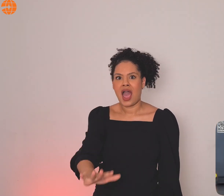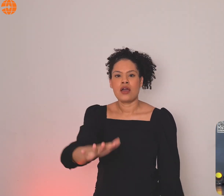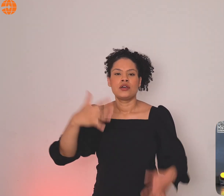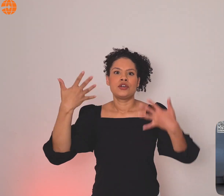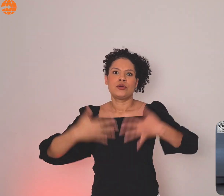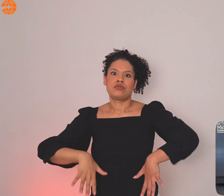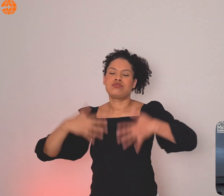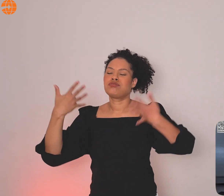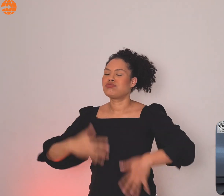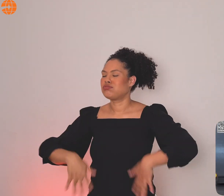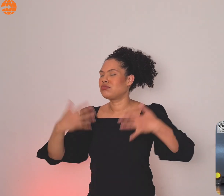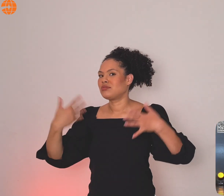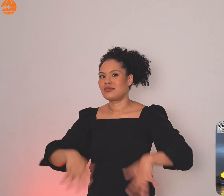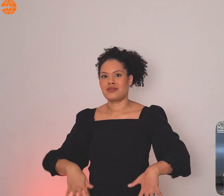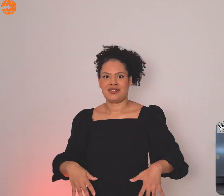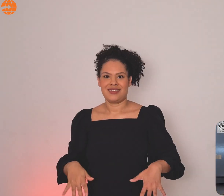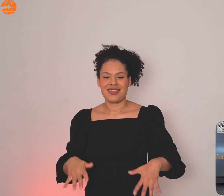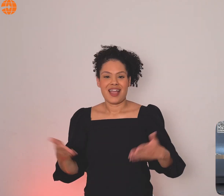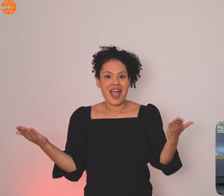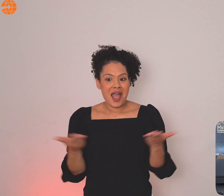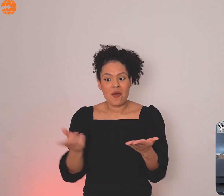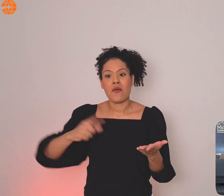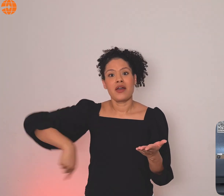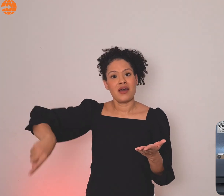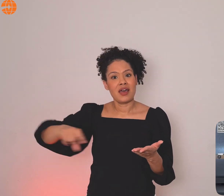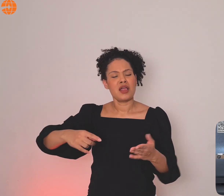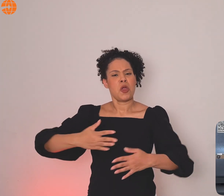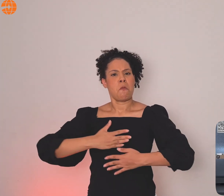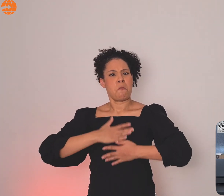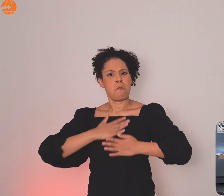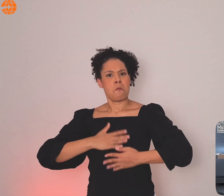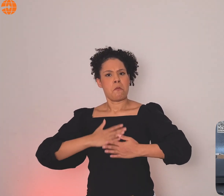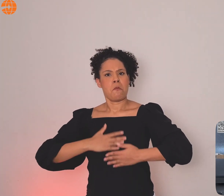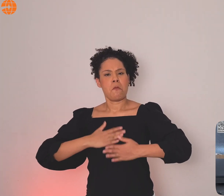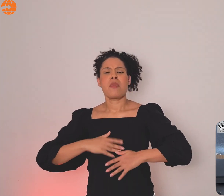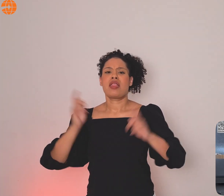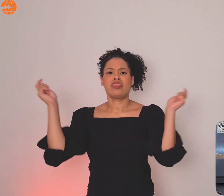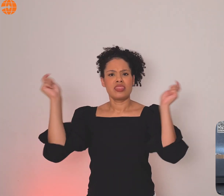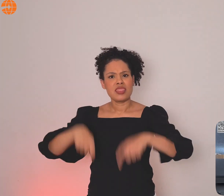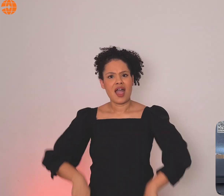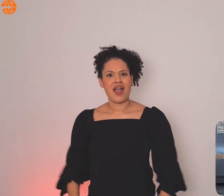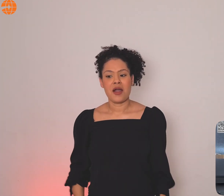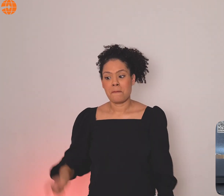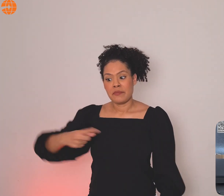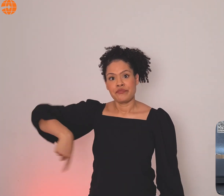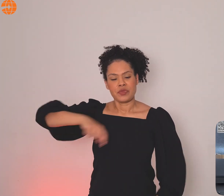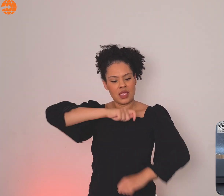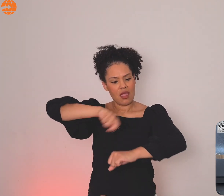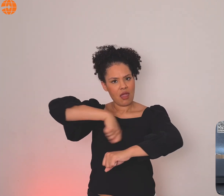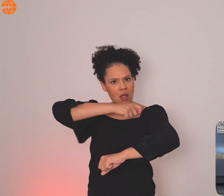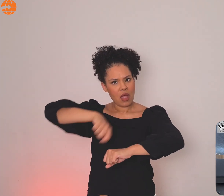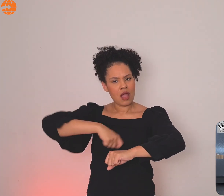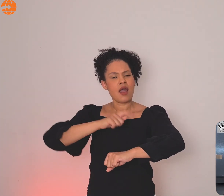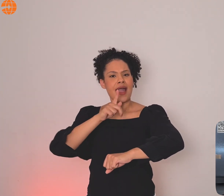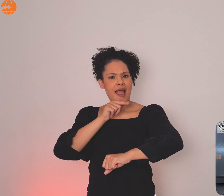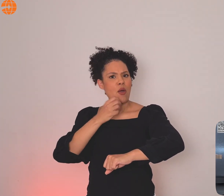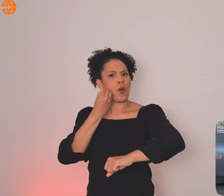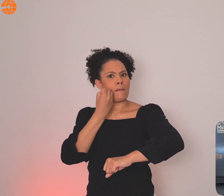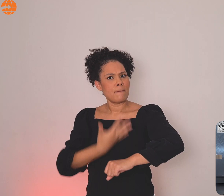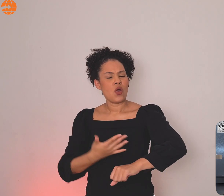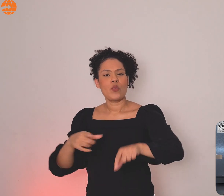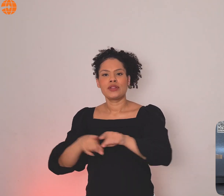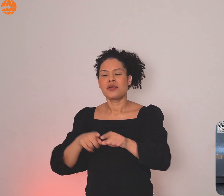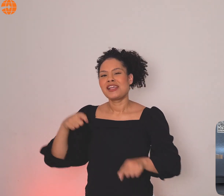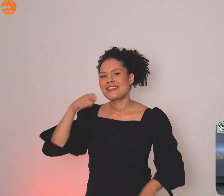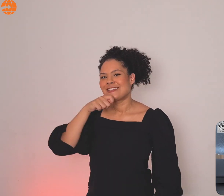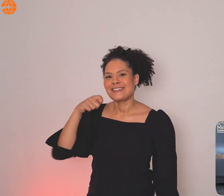Agora eles podem tomar banho, eles podem ter água boa para cozinhar, eles podem escovar dente, eles podem ter